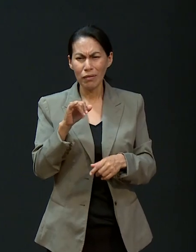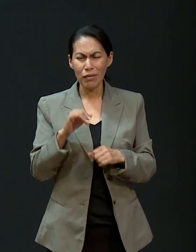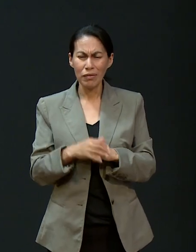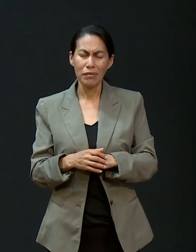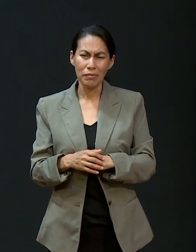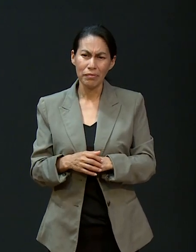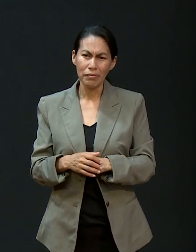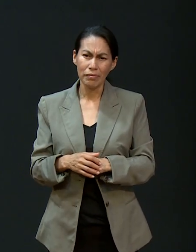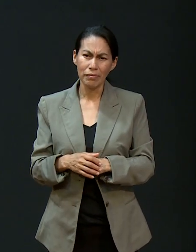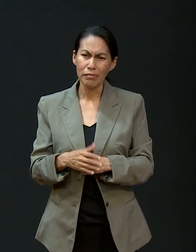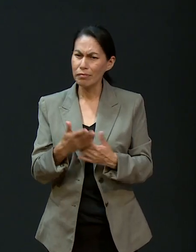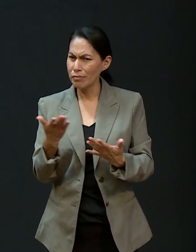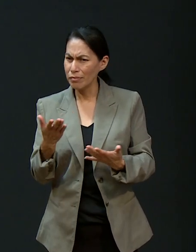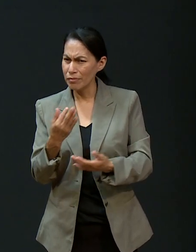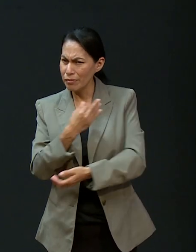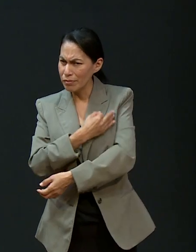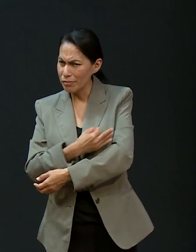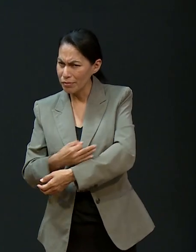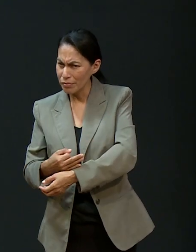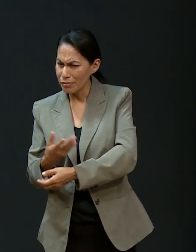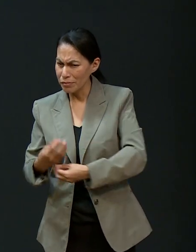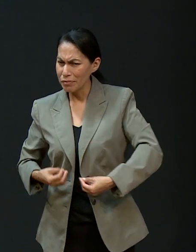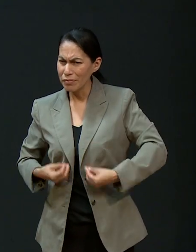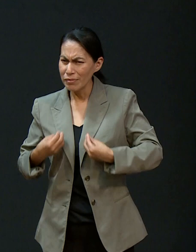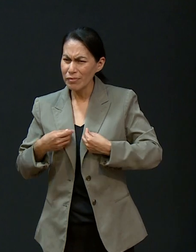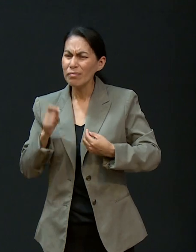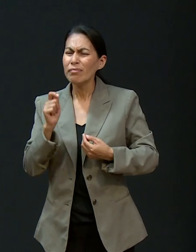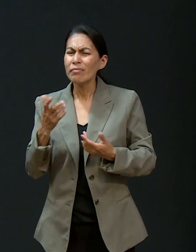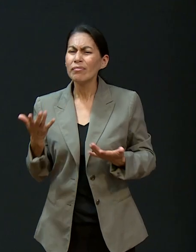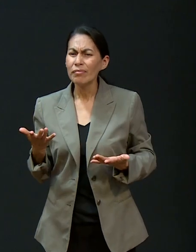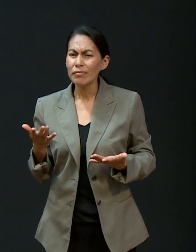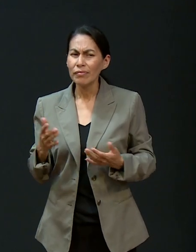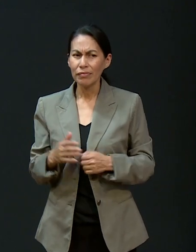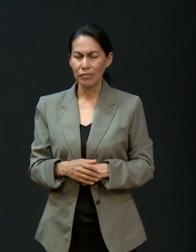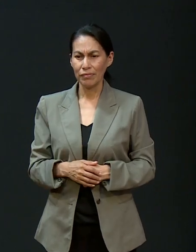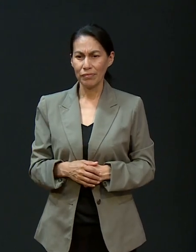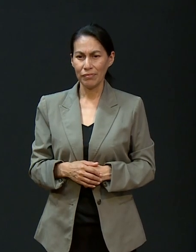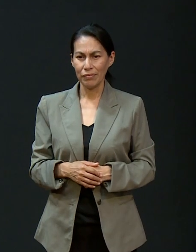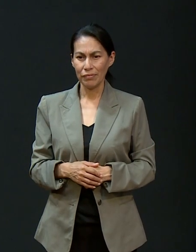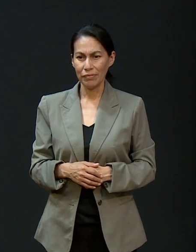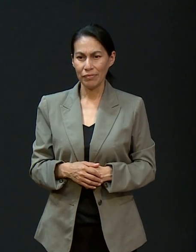tiempo. Sí. ¿Qué ha pasado en la vida de la familia Valvé?